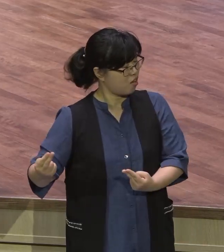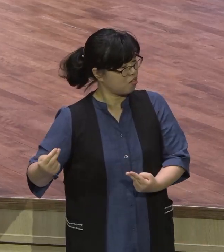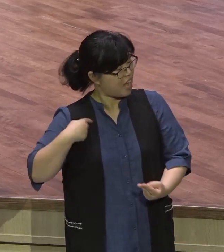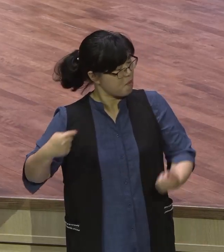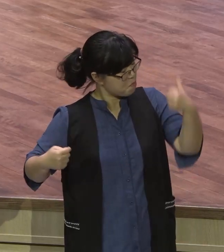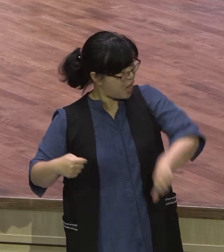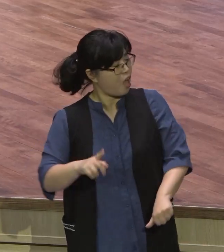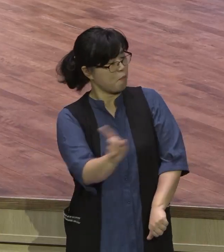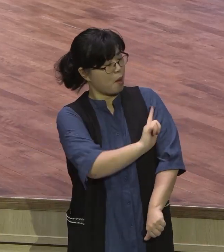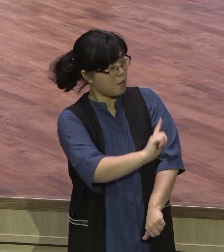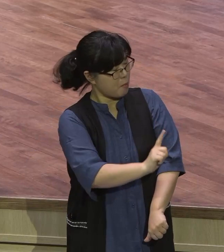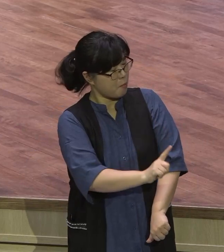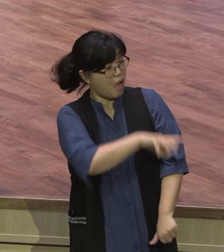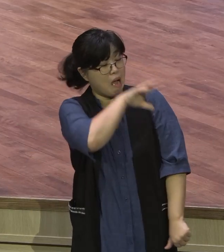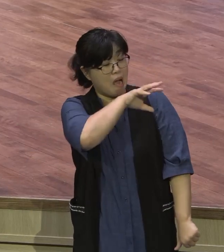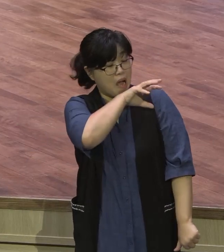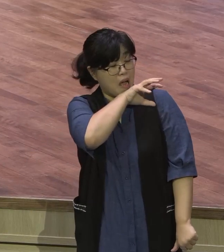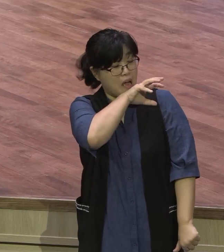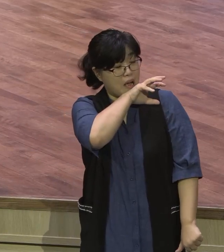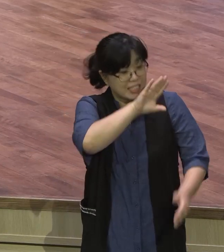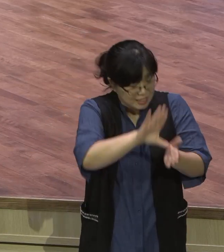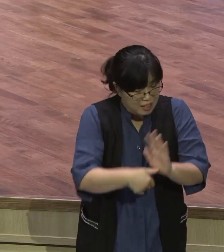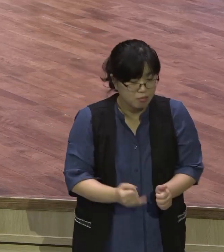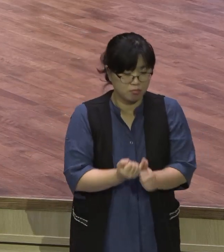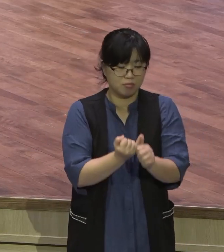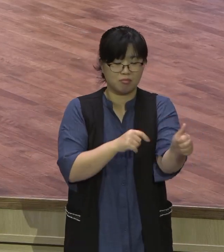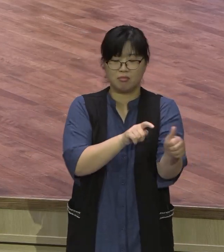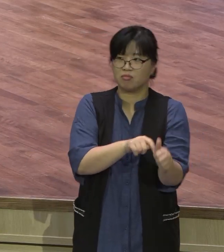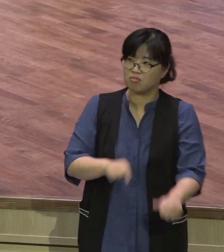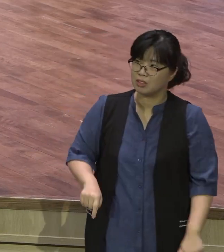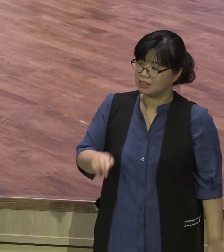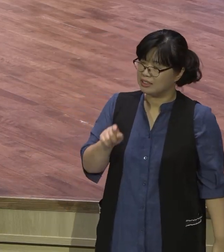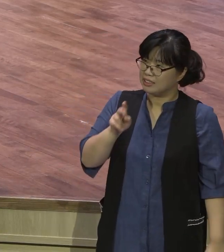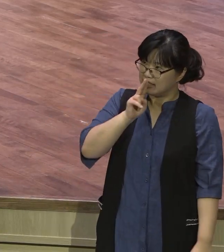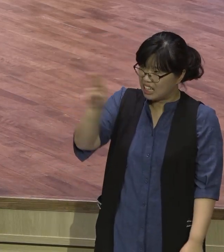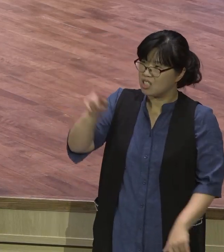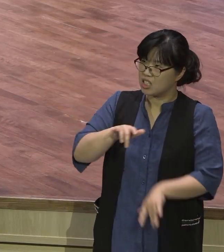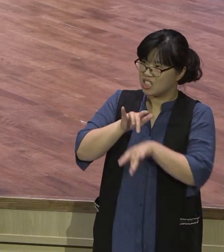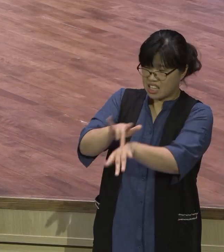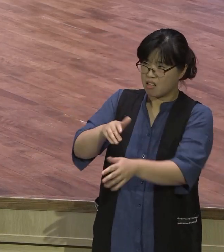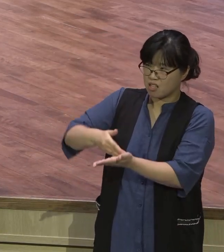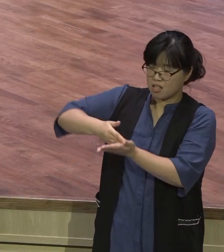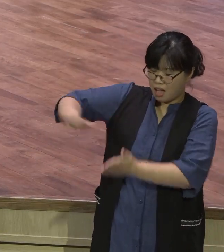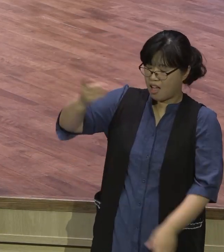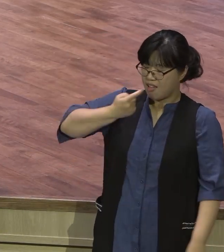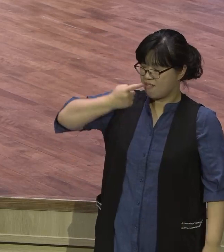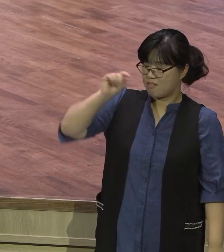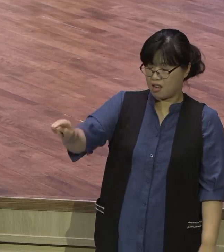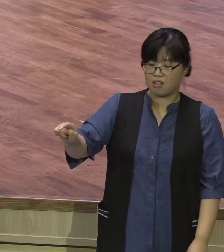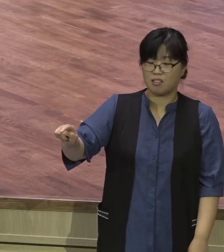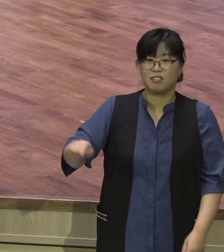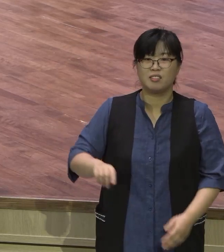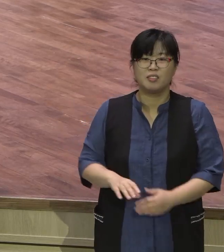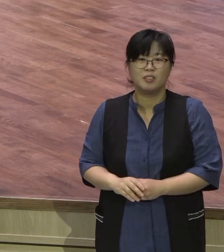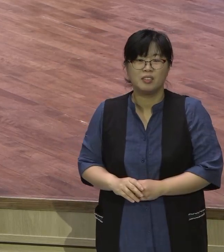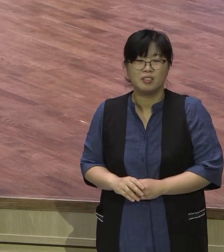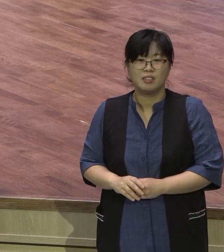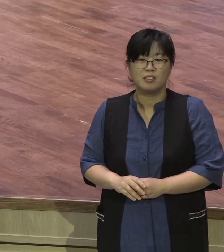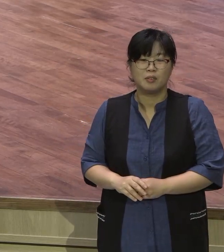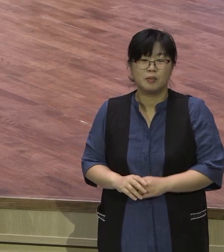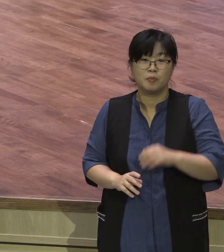마누라 쏟떠라 남편봐 저 무능한거 저거 행님 집안에 얻어쳐먹고 저렇게 무능한거 말 사나 저거